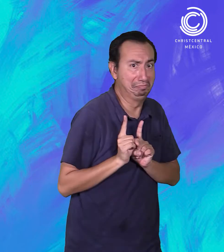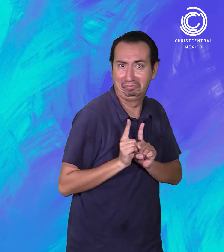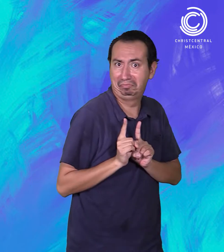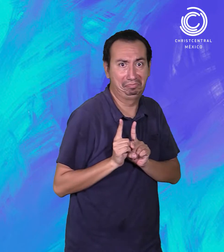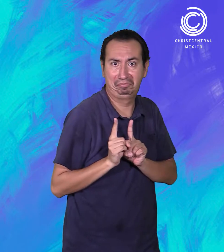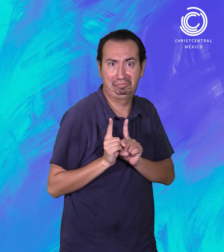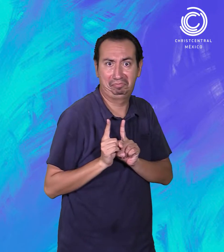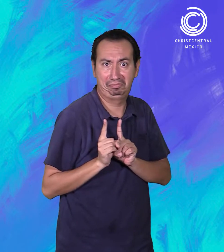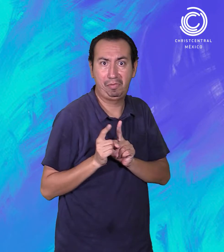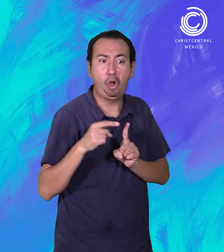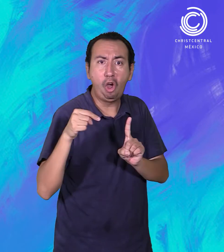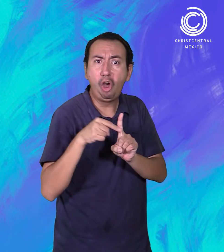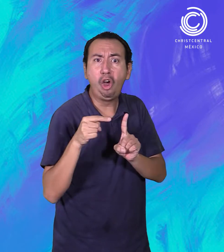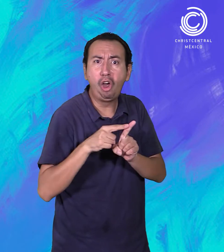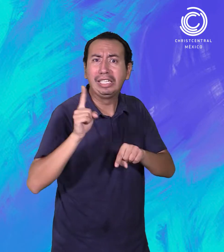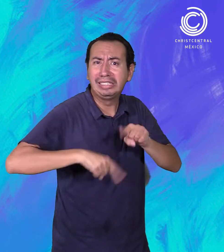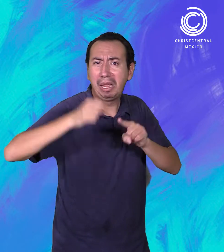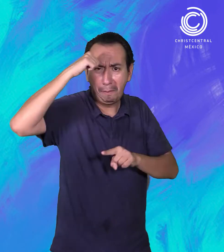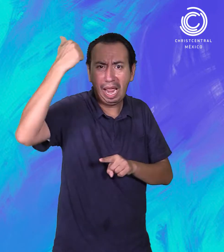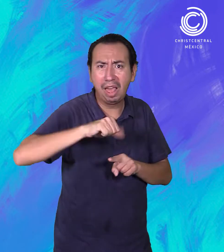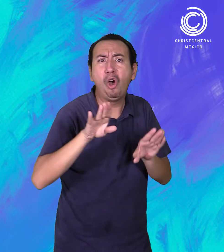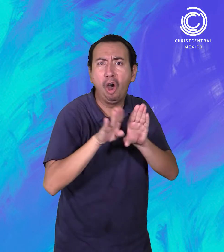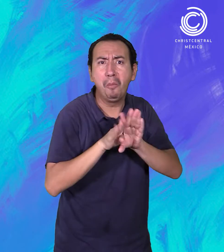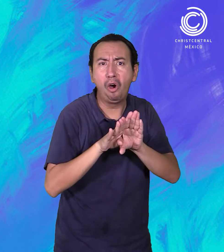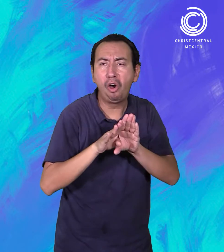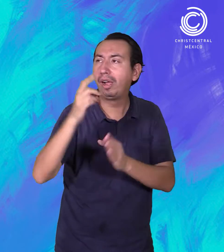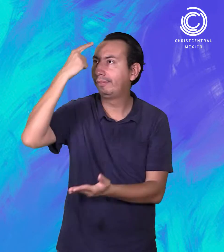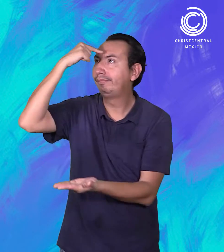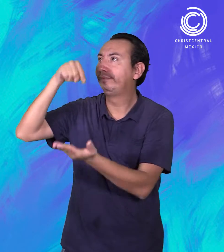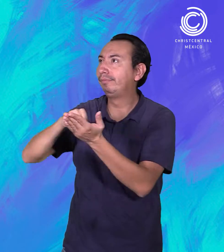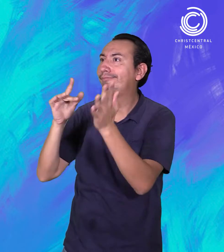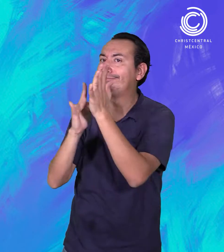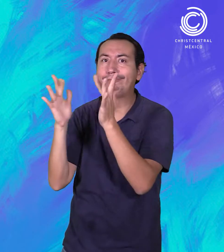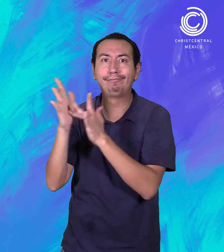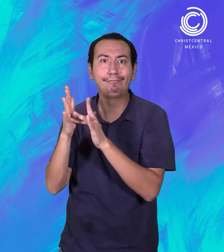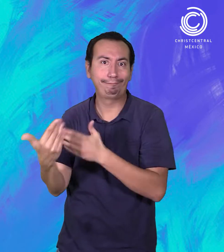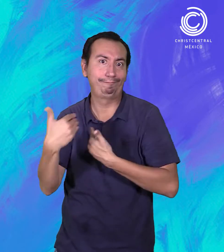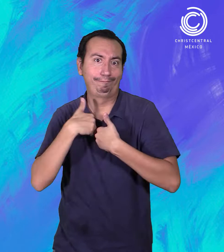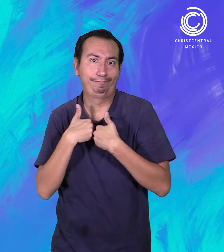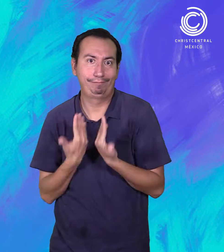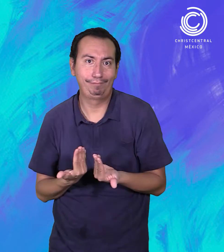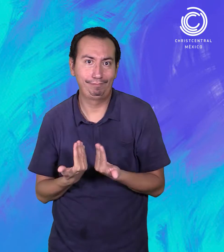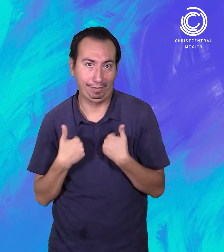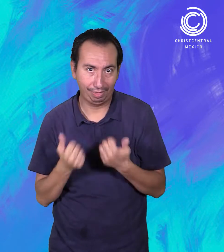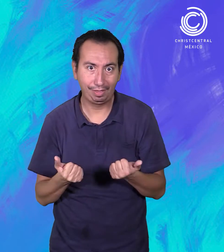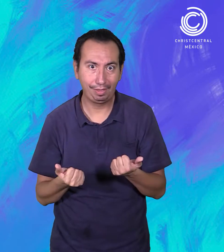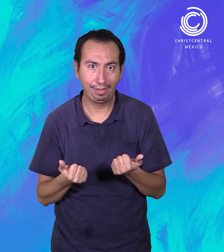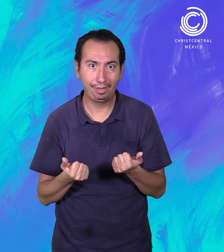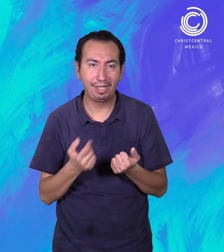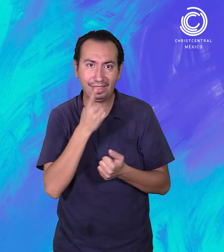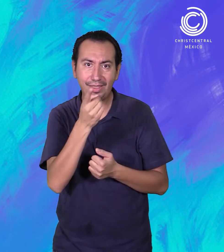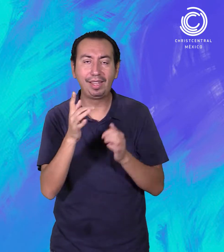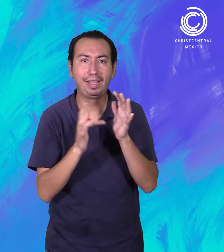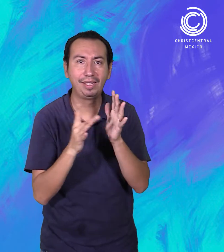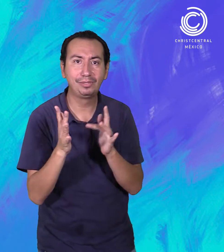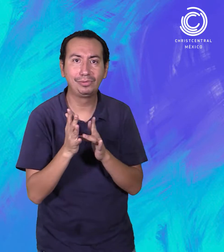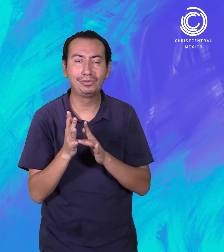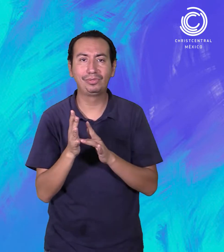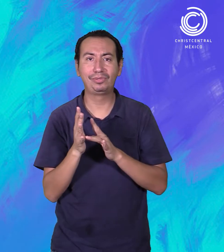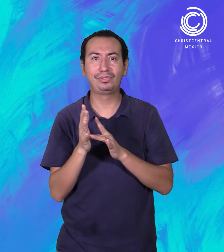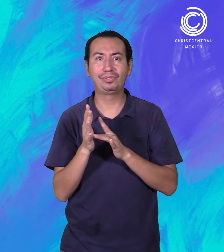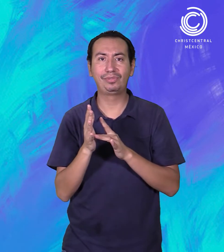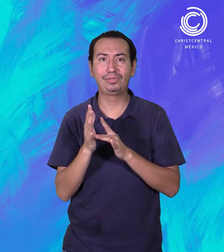es creer en Cristo Jesús. En otras palabras, me parece que lo que está aquí diciendo Jesús es